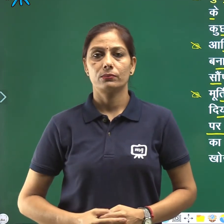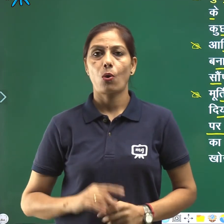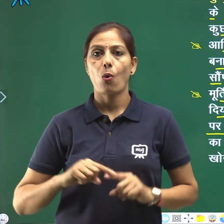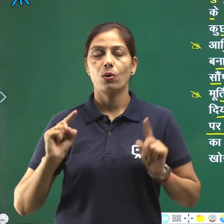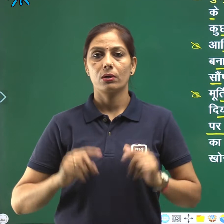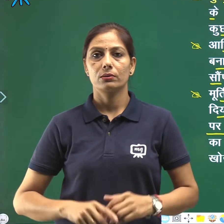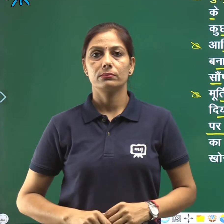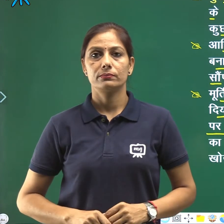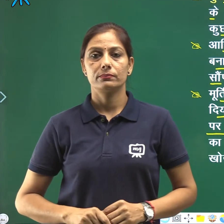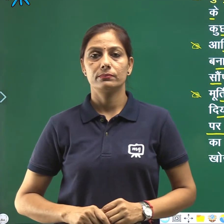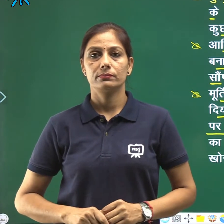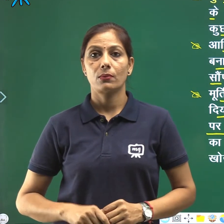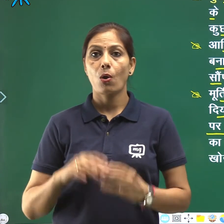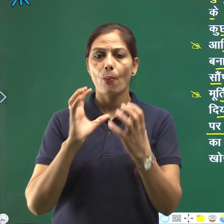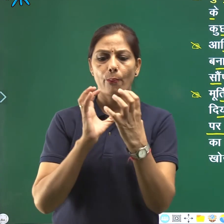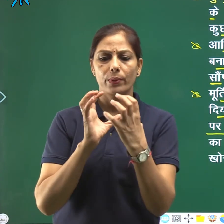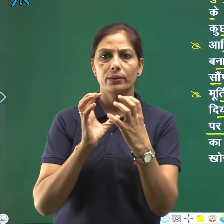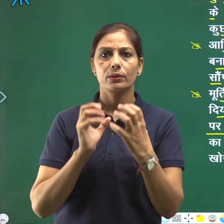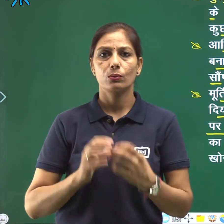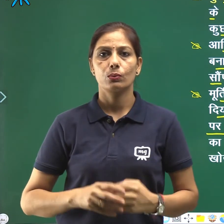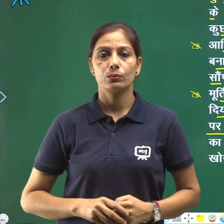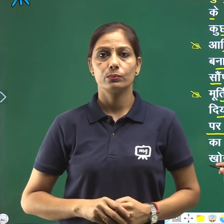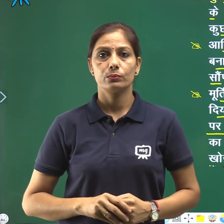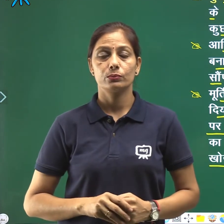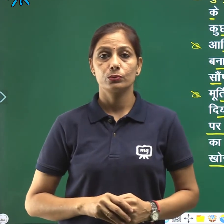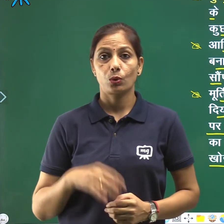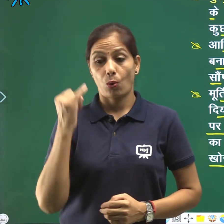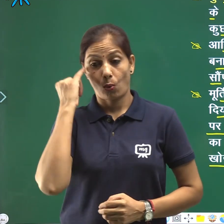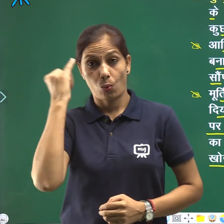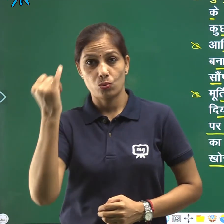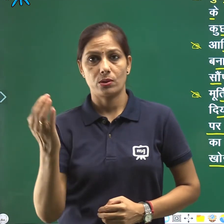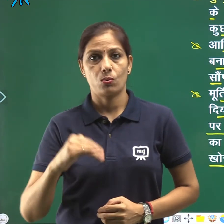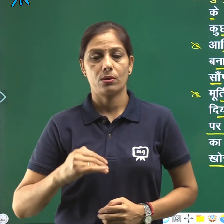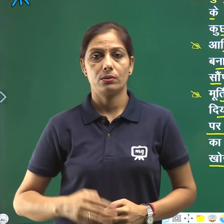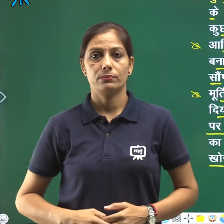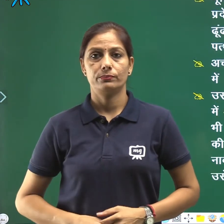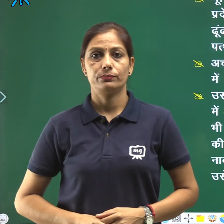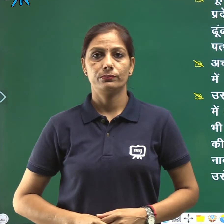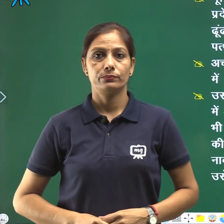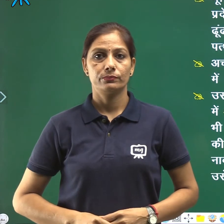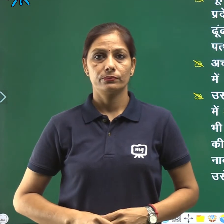और पत्थर को खोज लाऊंगा।